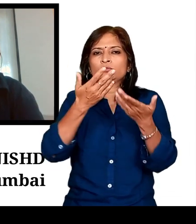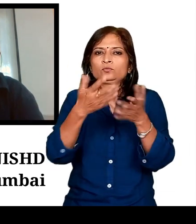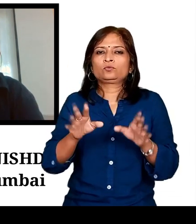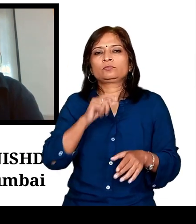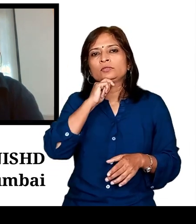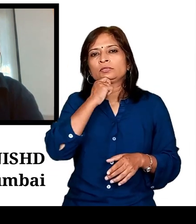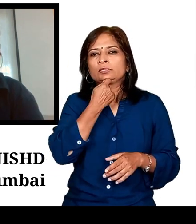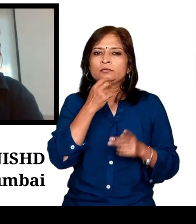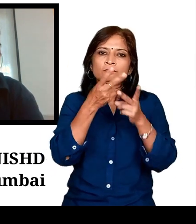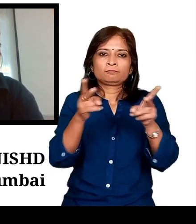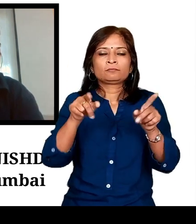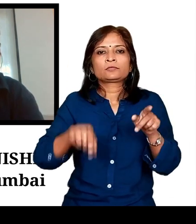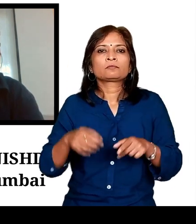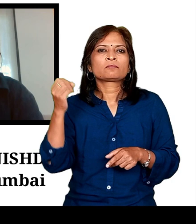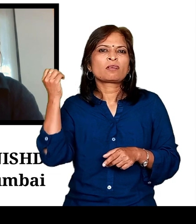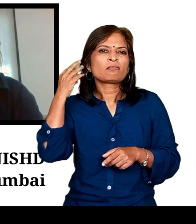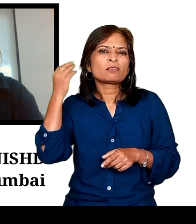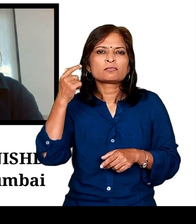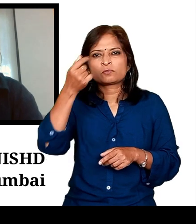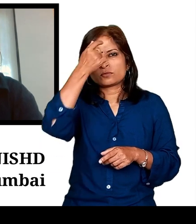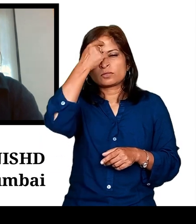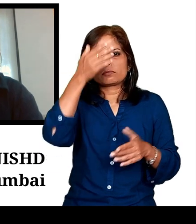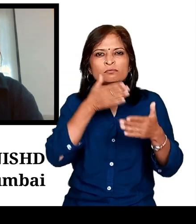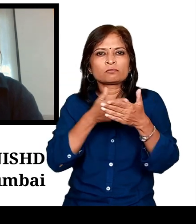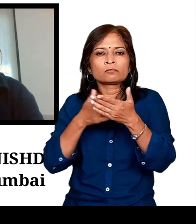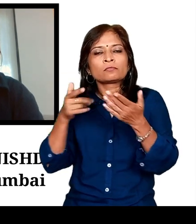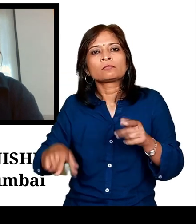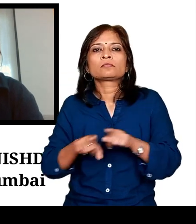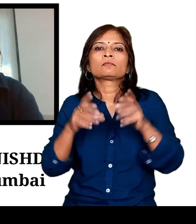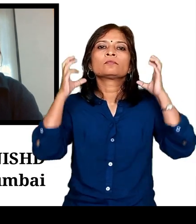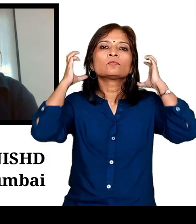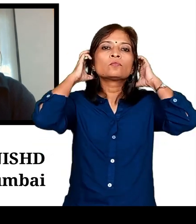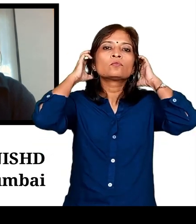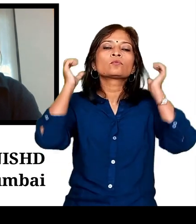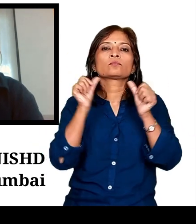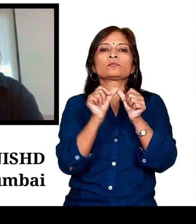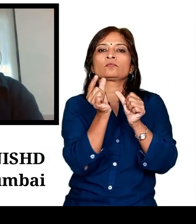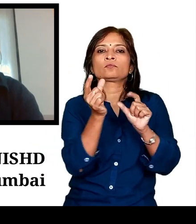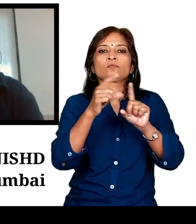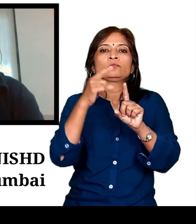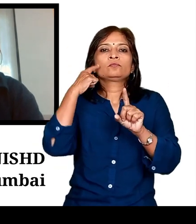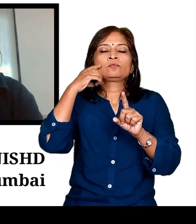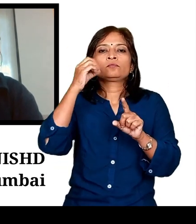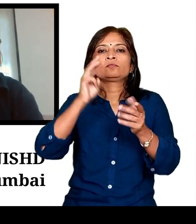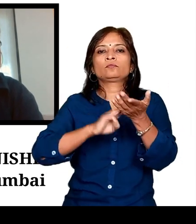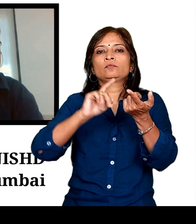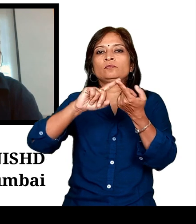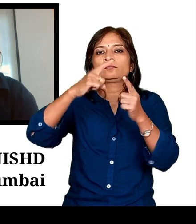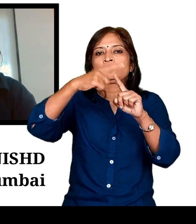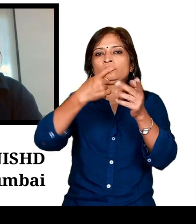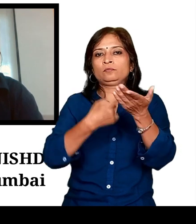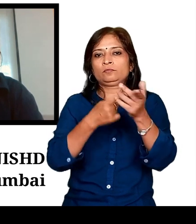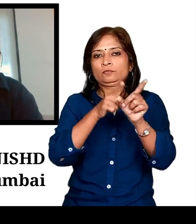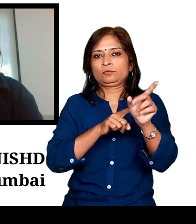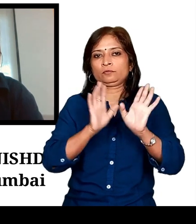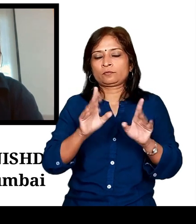हैं जिनको सुनने में तकलीफ होती है, तो हमारे पास ऑडियोमेट्री की जाती है. तो उससे सुनने की क्षमता को पहचान